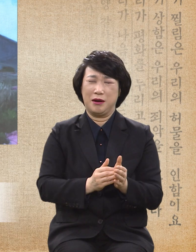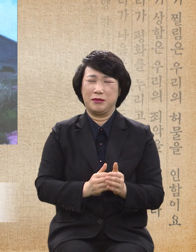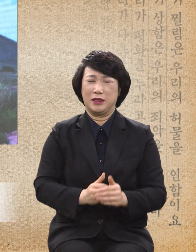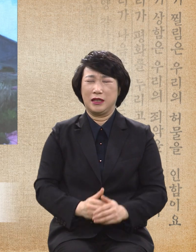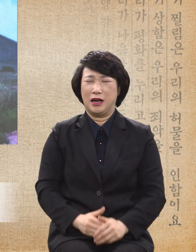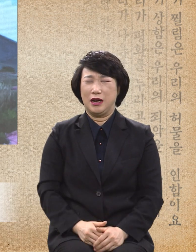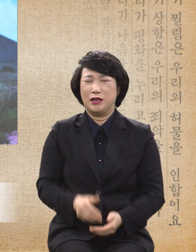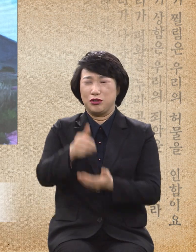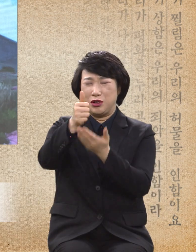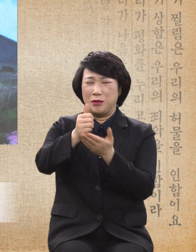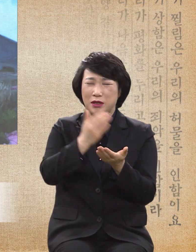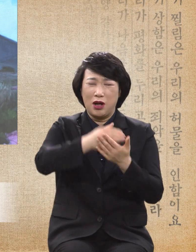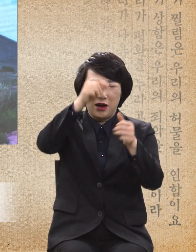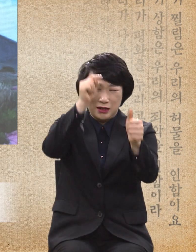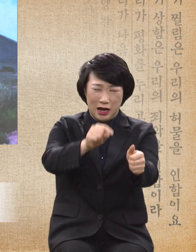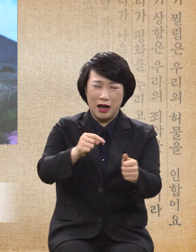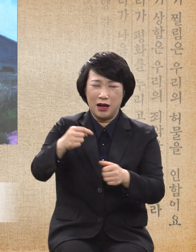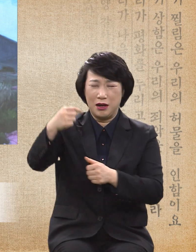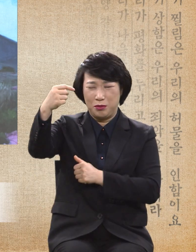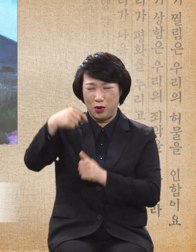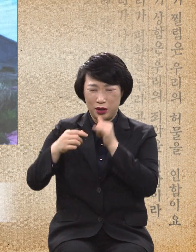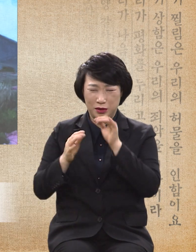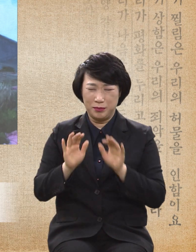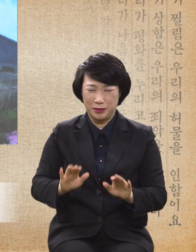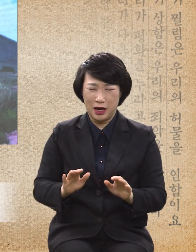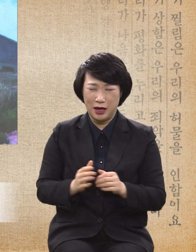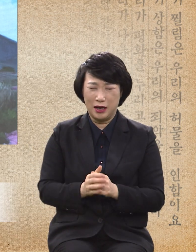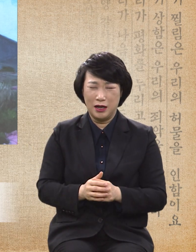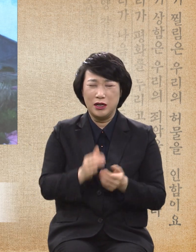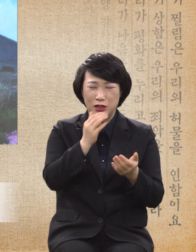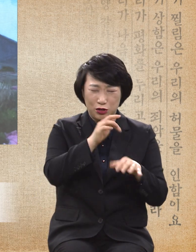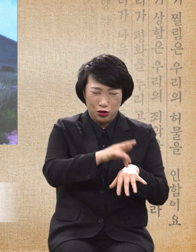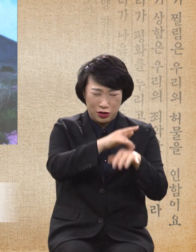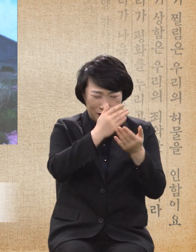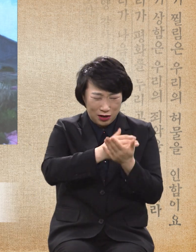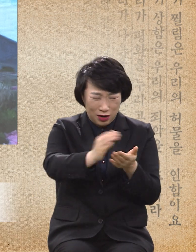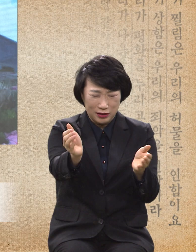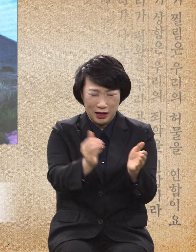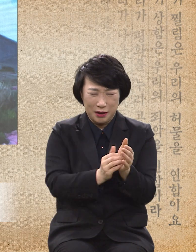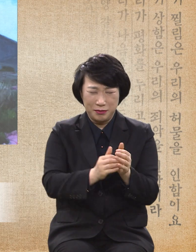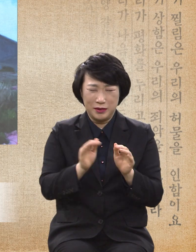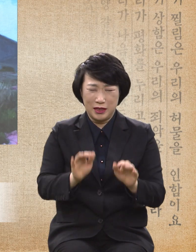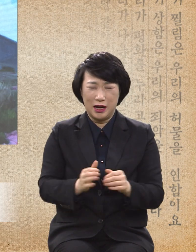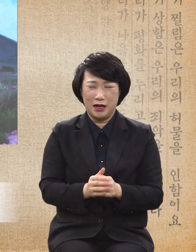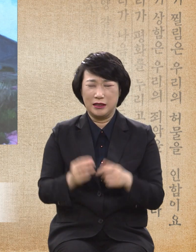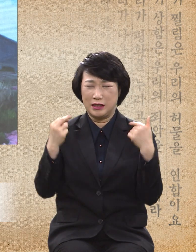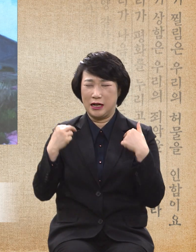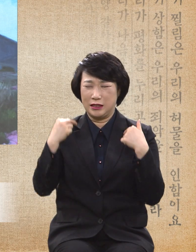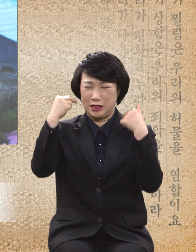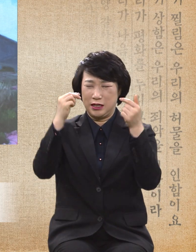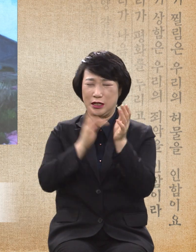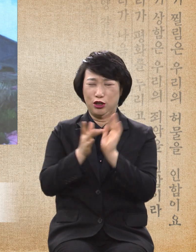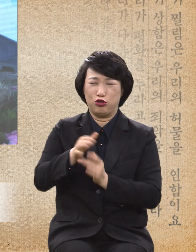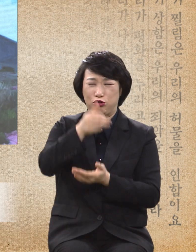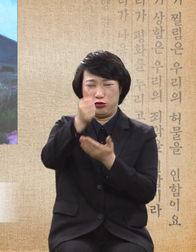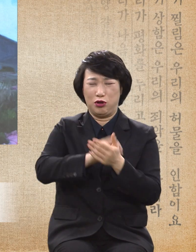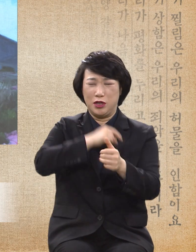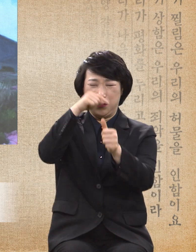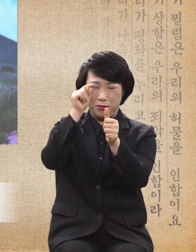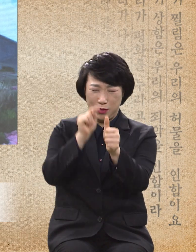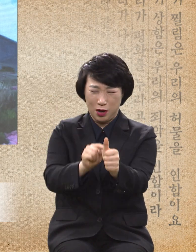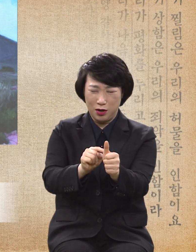떠나갑니다. 주님이 몰아내라고 했습니다. 나가야 합니다. 나사렛 예수 이름으로